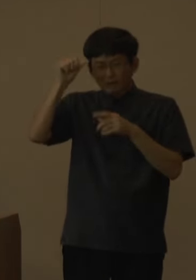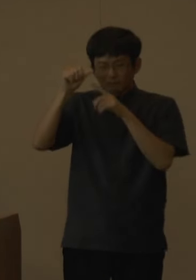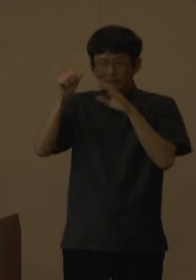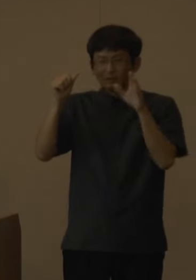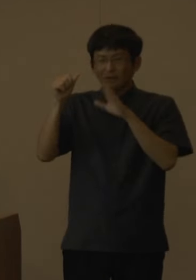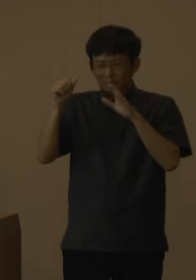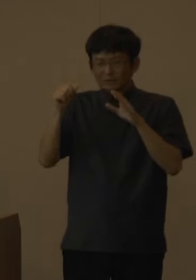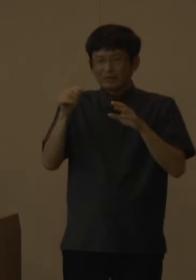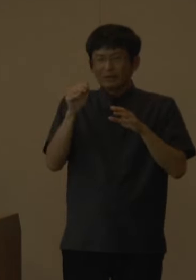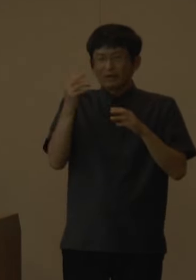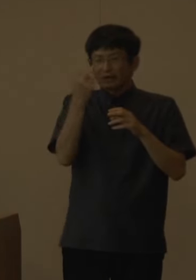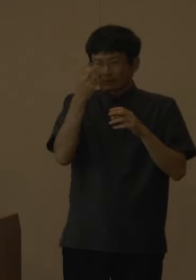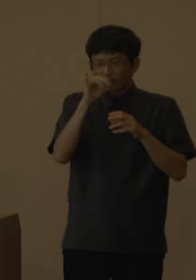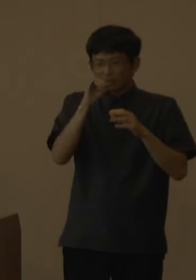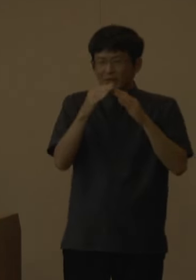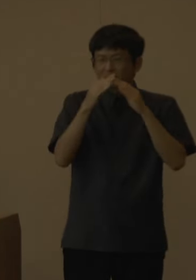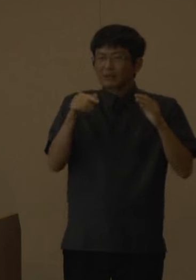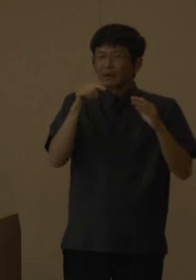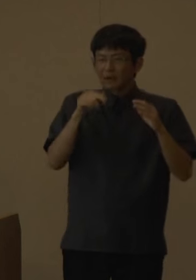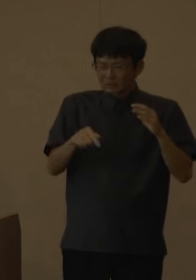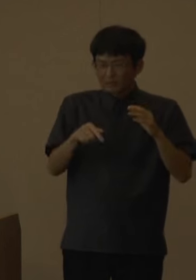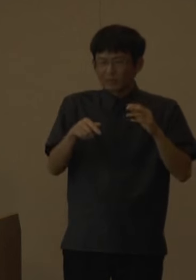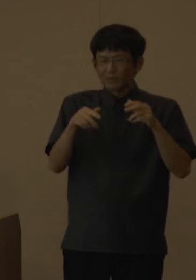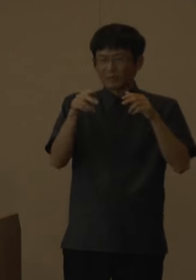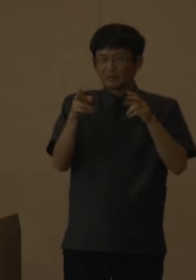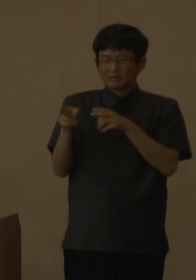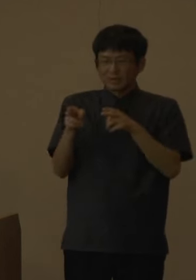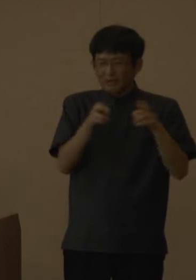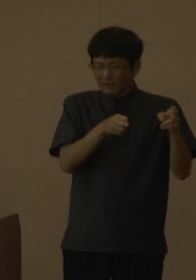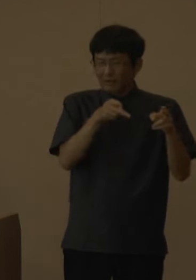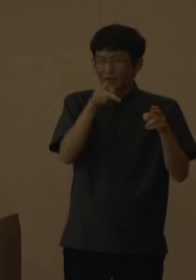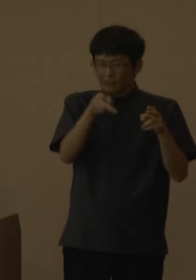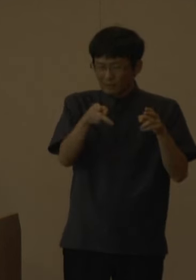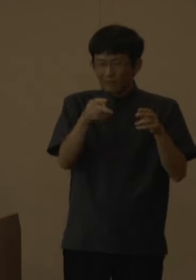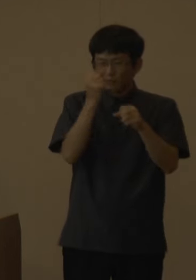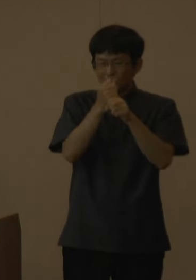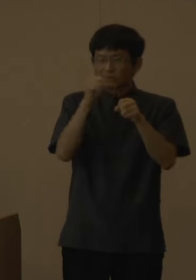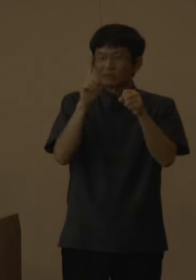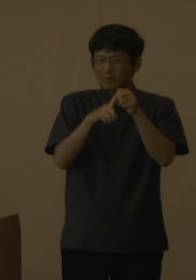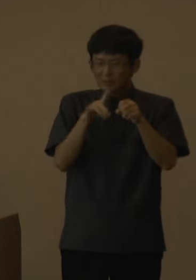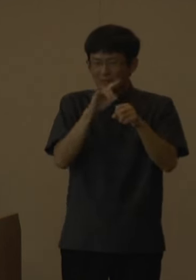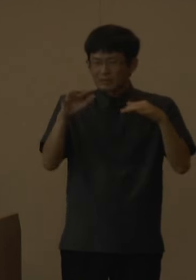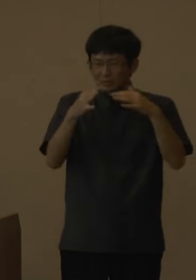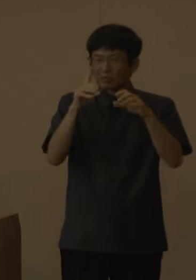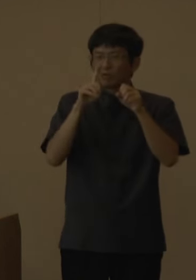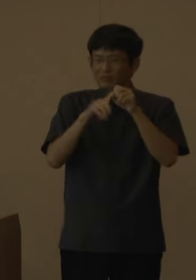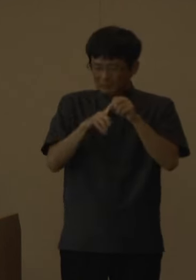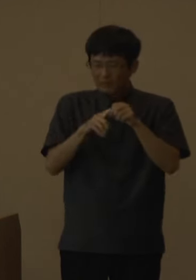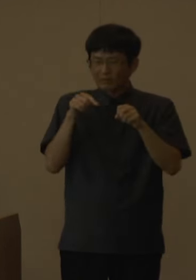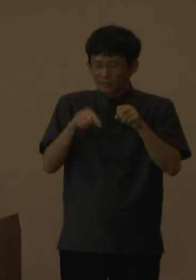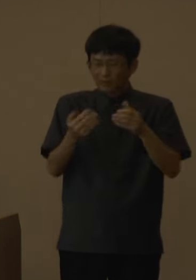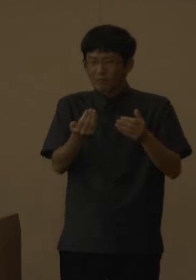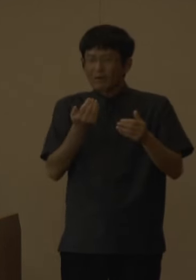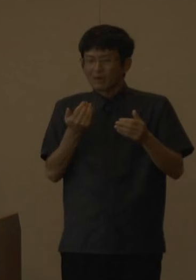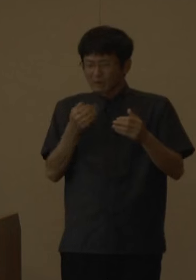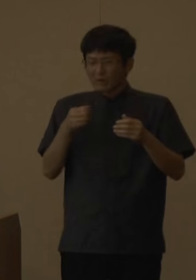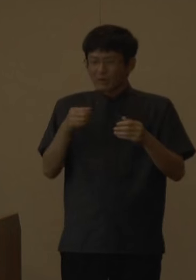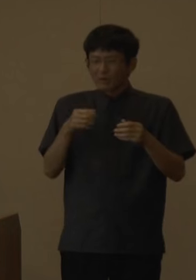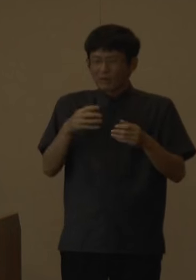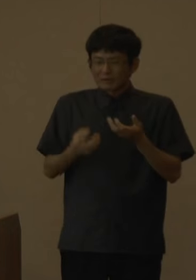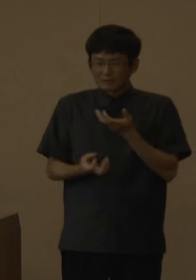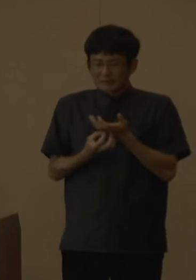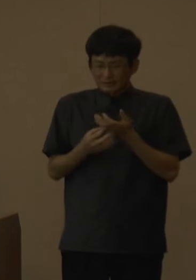討委員会における制度設計に向けた議論のための叩き台というように受け止めていただいているものと思います。ですから何もないところから